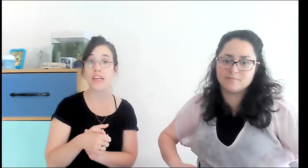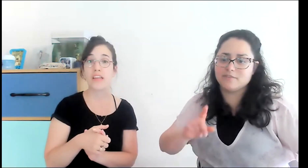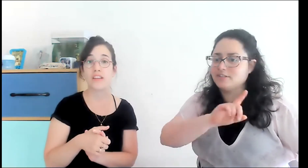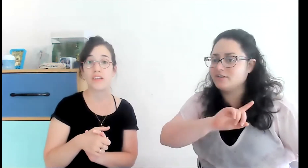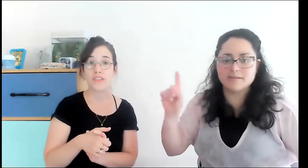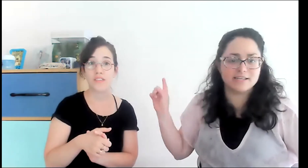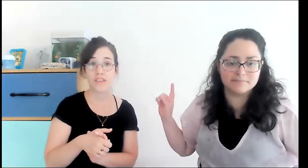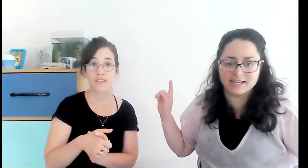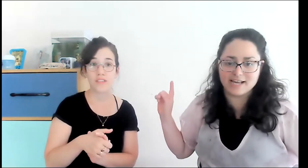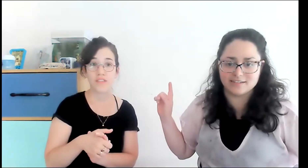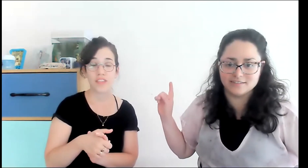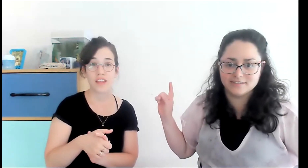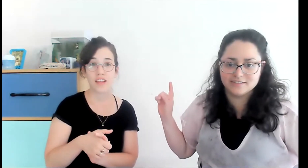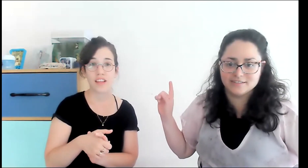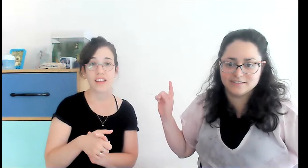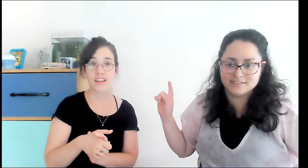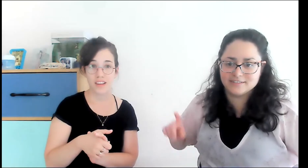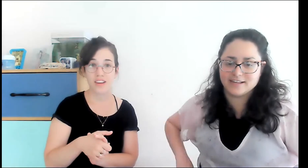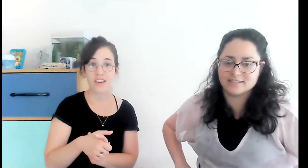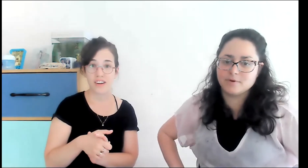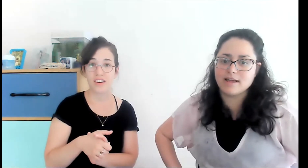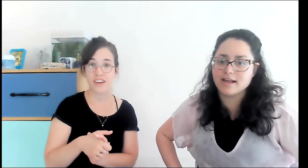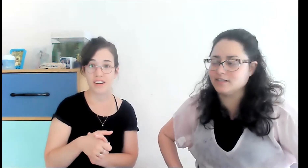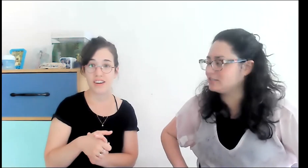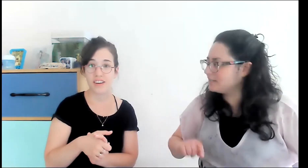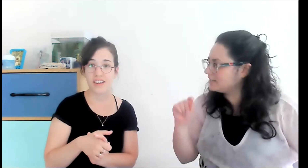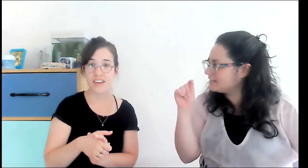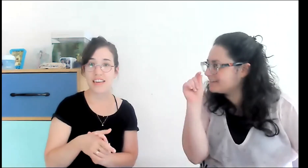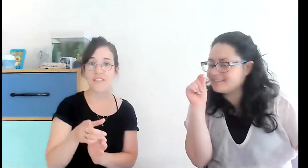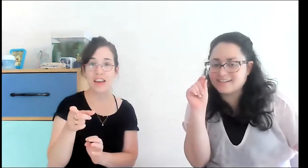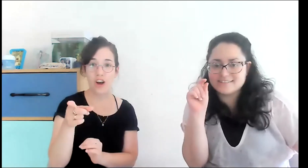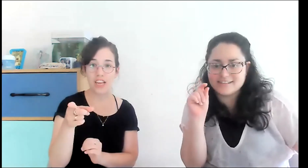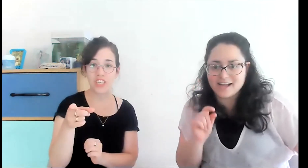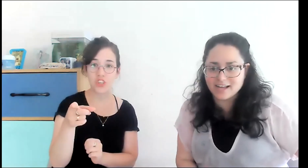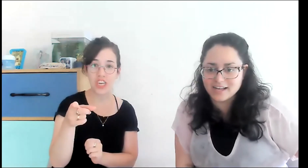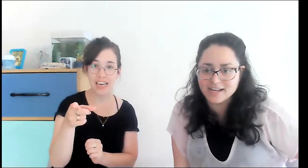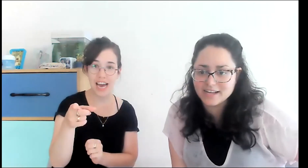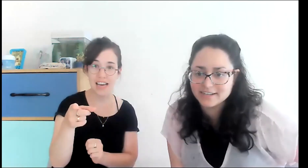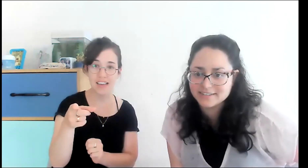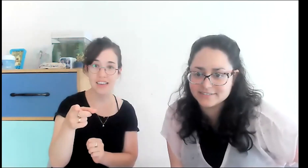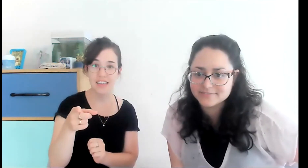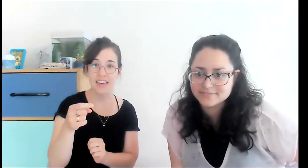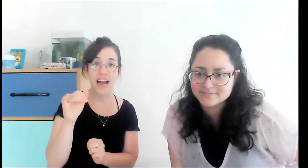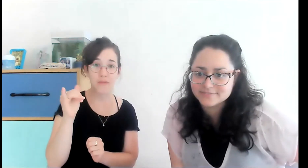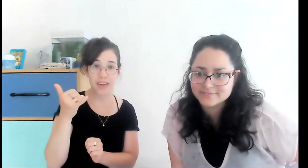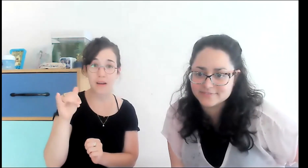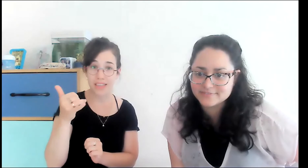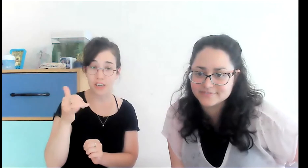אלמוג ועידו לא מכירים בכלל. אז בואו אולי רק נשיר קטע קצר. הנה, ואני רואה ששושנה, גם אצל